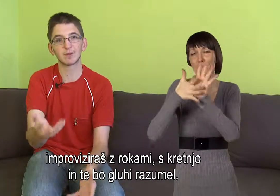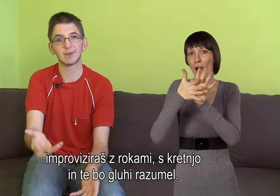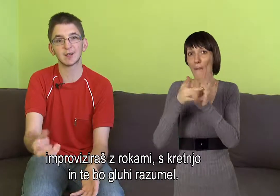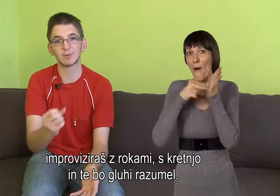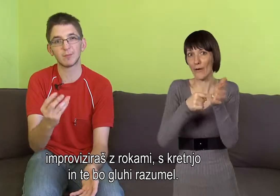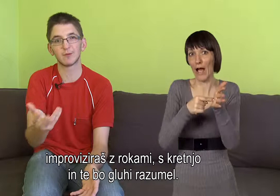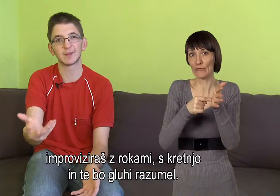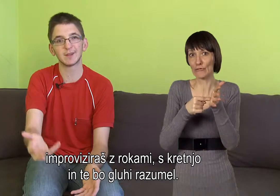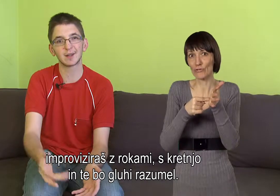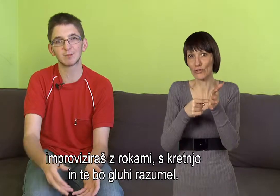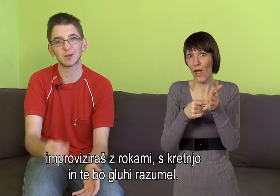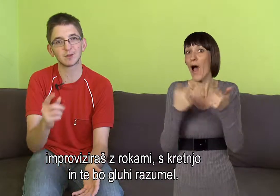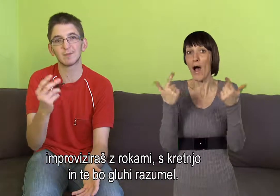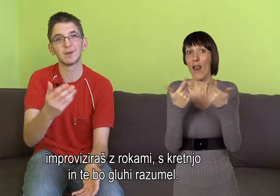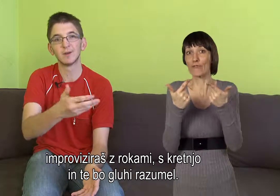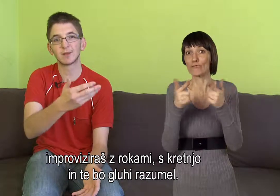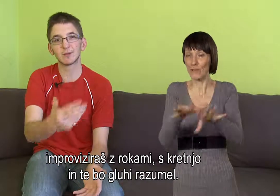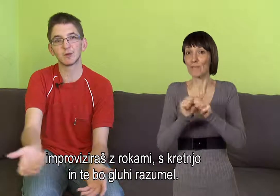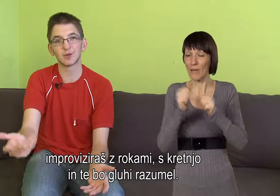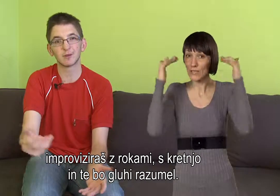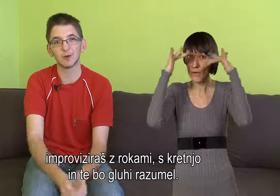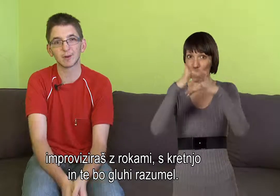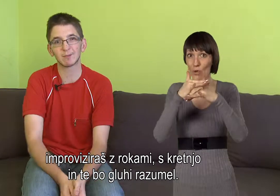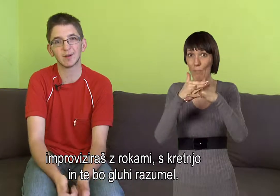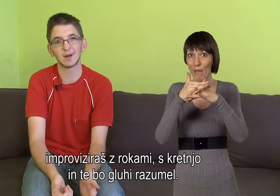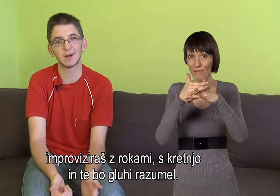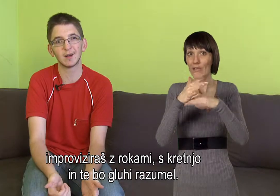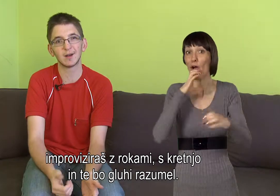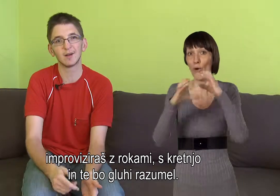malo improviziraš, pa malo fantaziraš, pa te bo gluh takoj